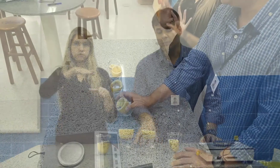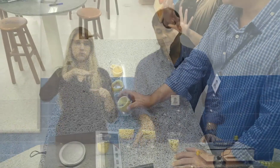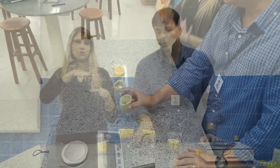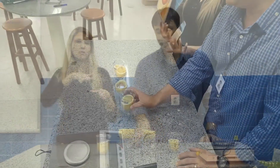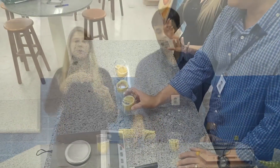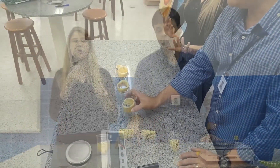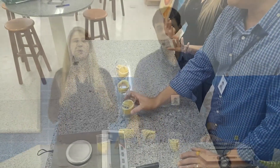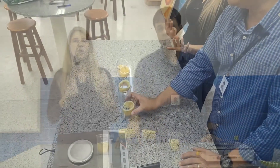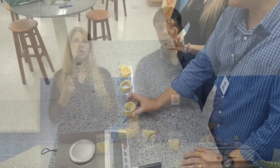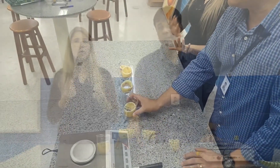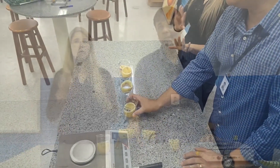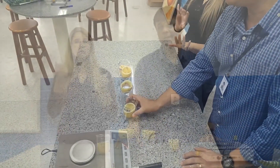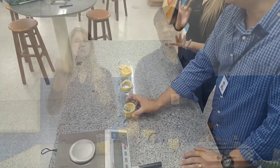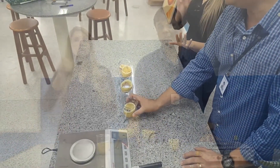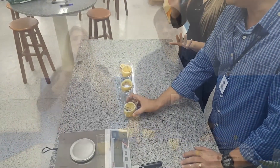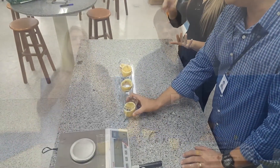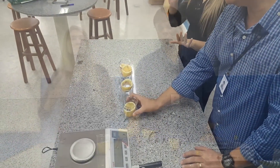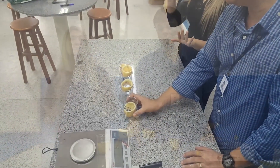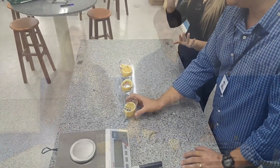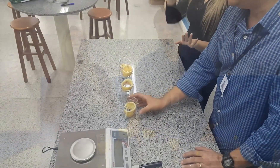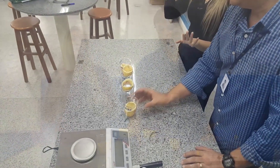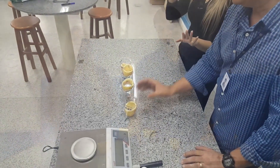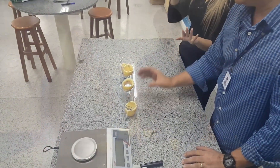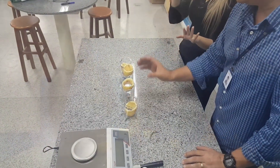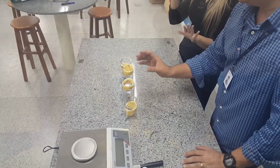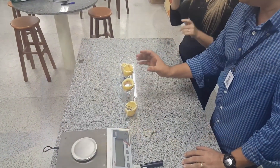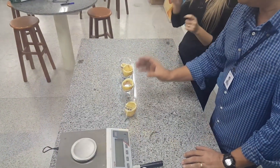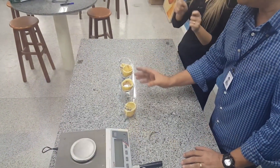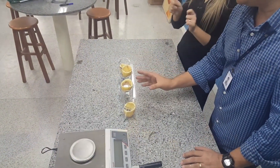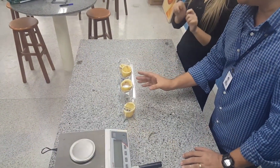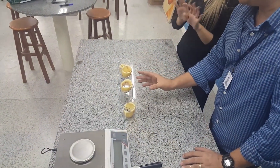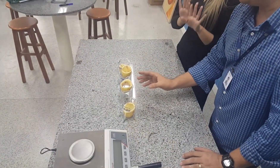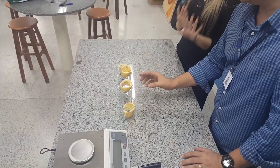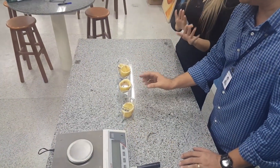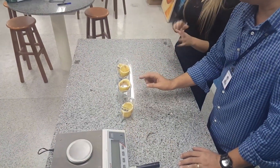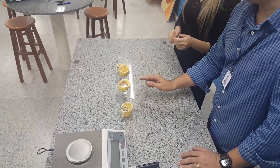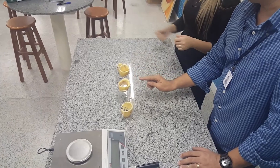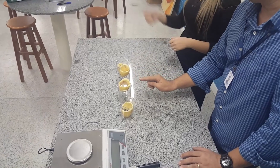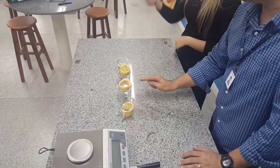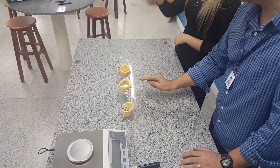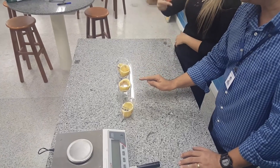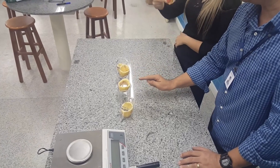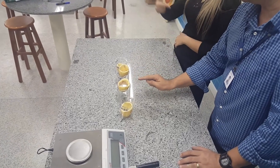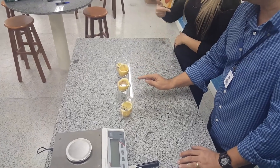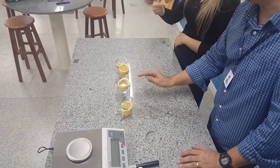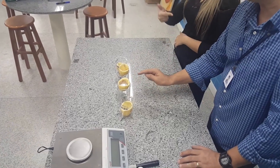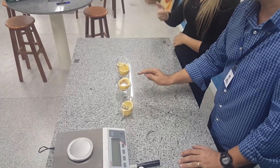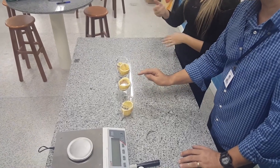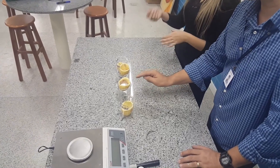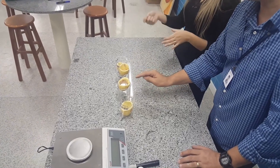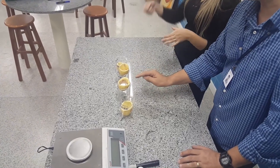Como podemos explicar esse fenômeno? Ora, quando adicionamos